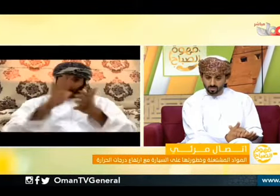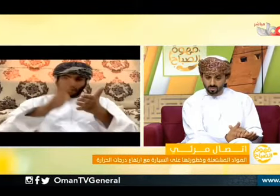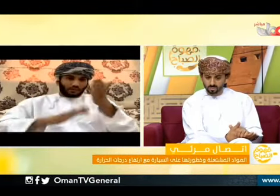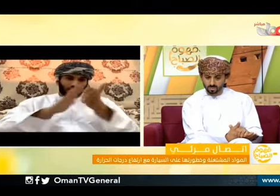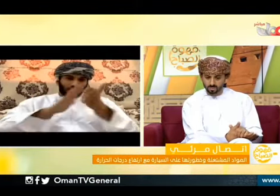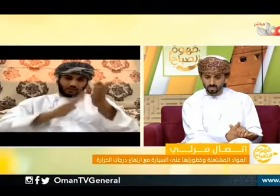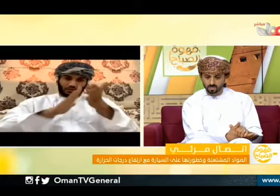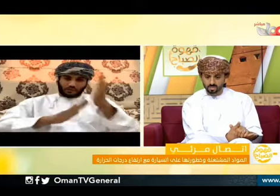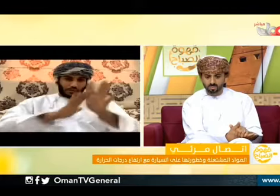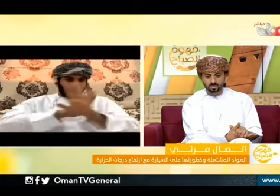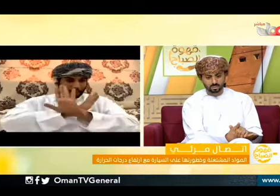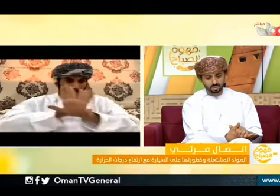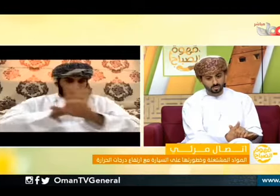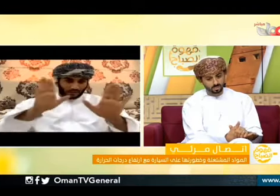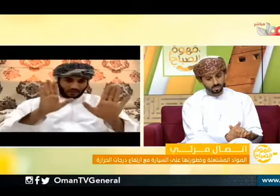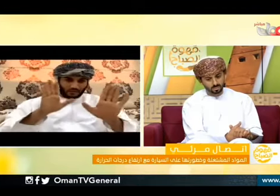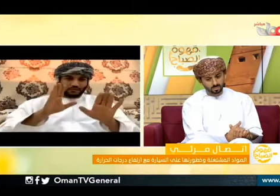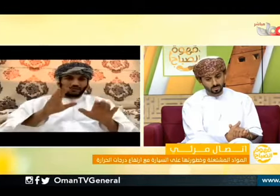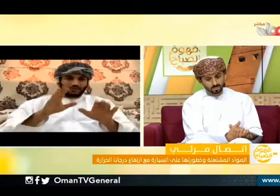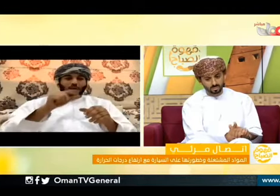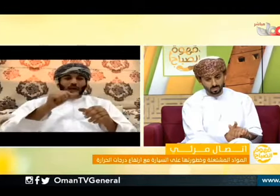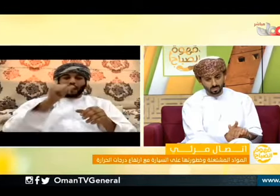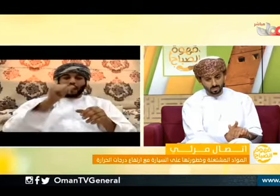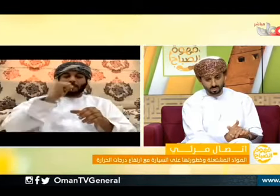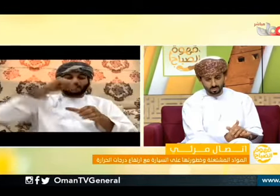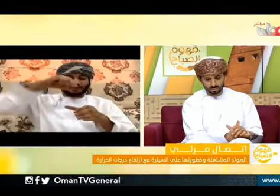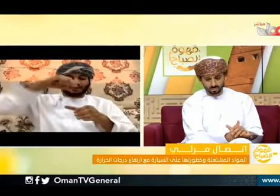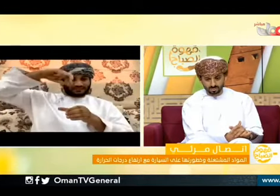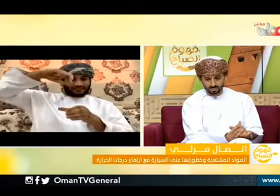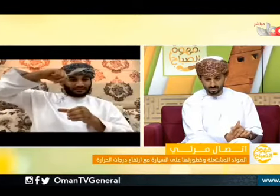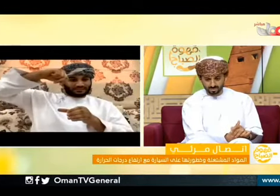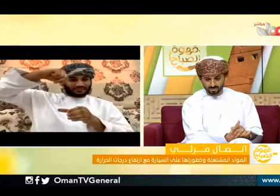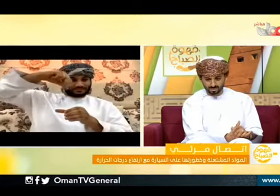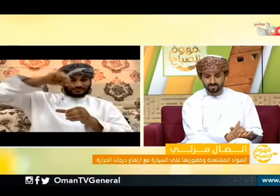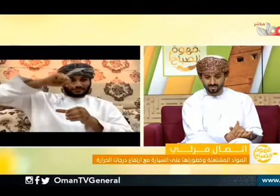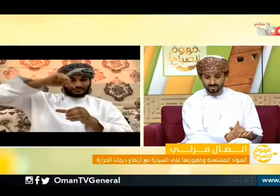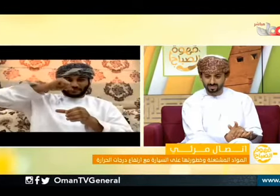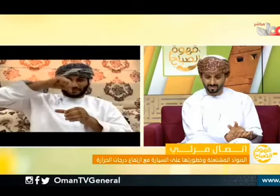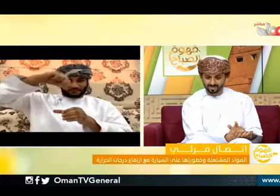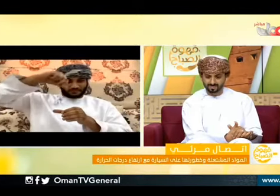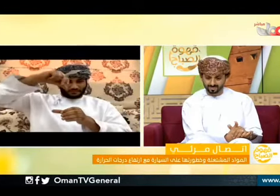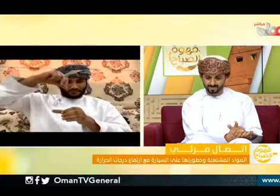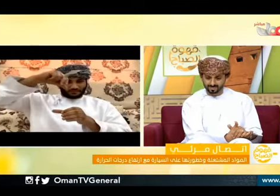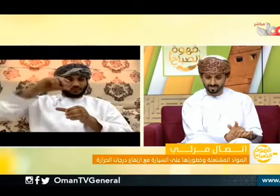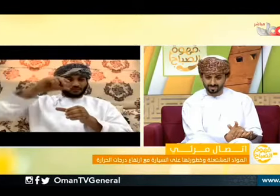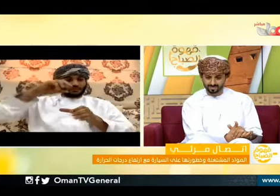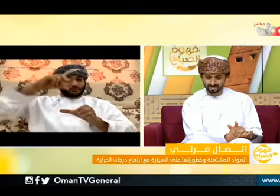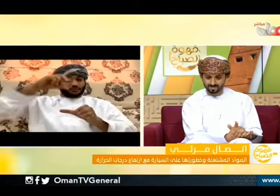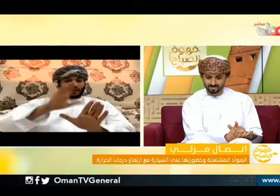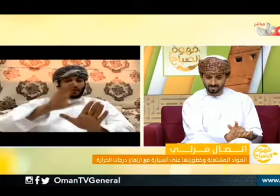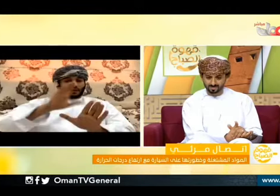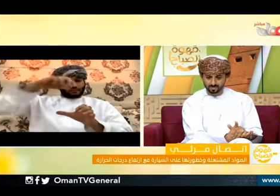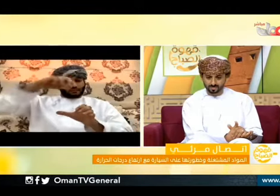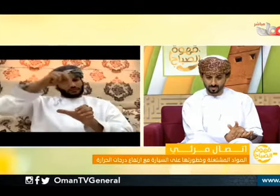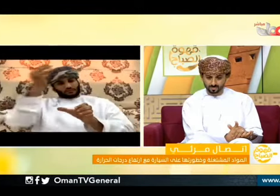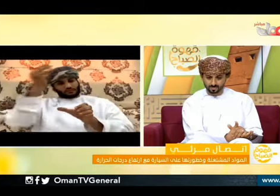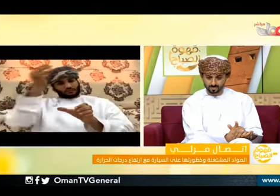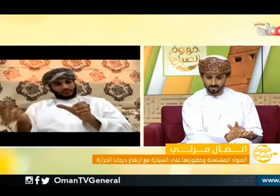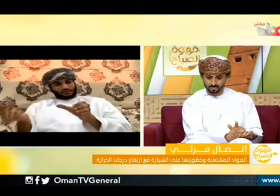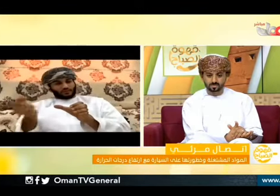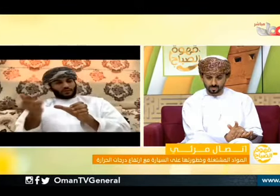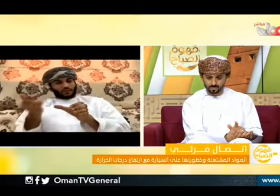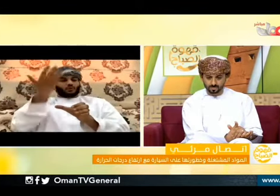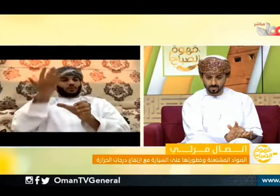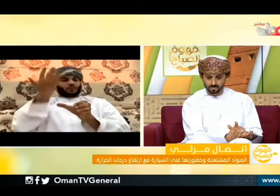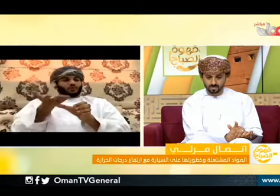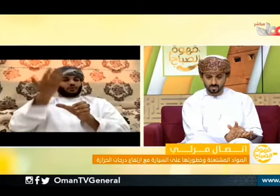الجو ايضا ان هذه خطيره على المركبه. ايضا احنا نترك عبوه ماء انها تكون